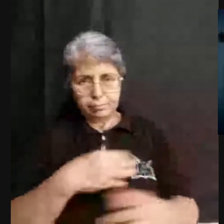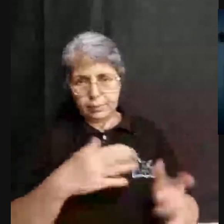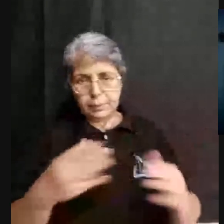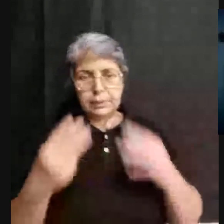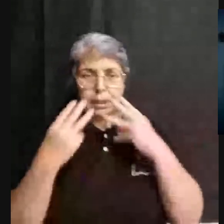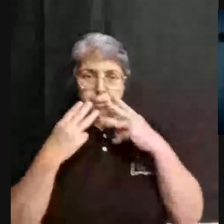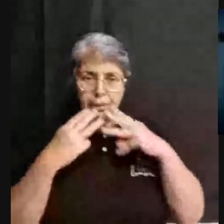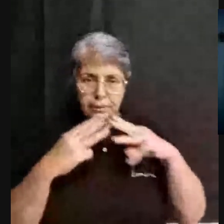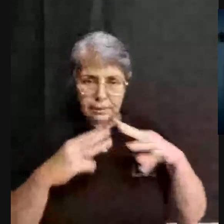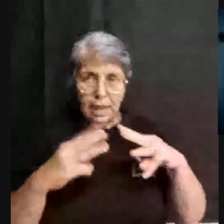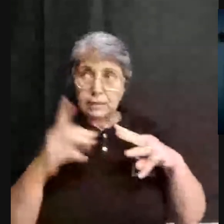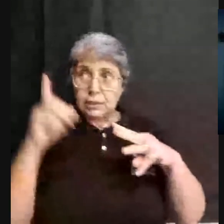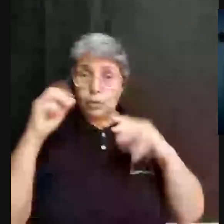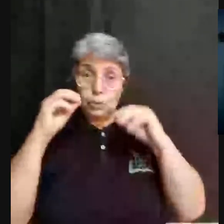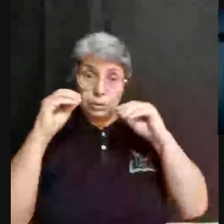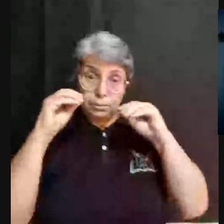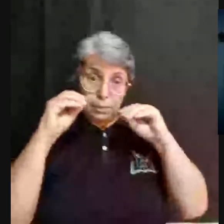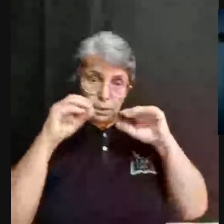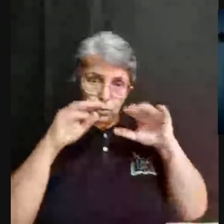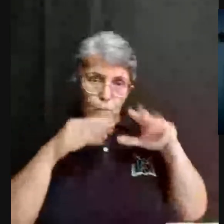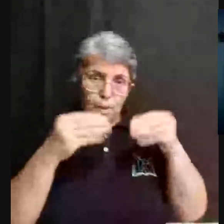rejeitada,